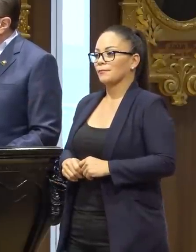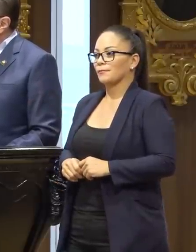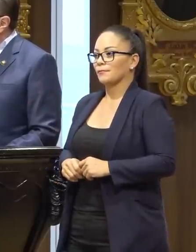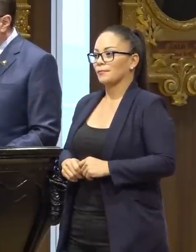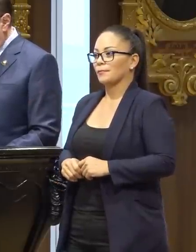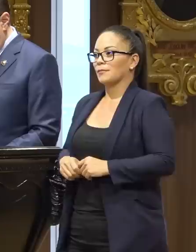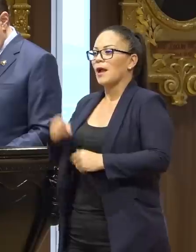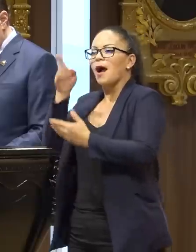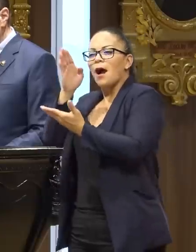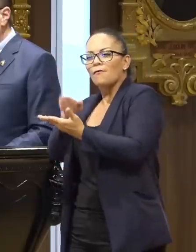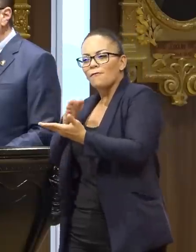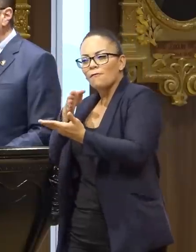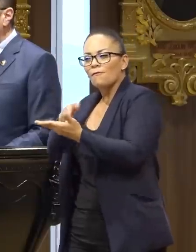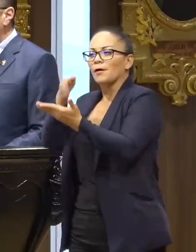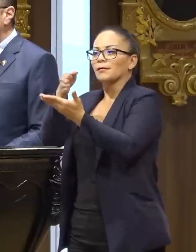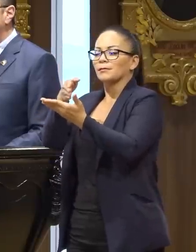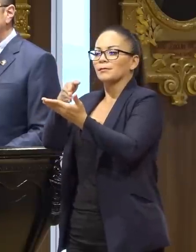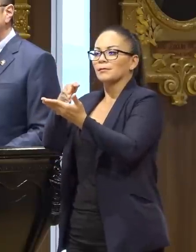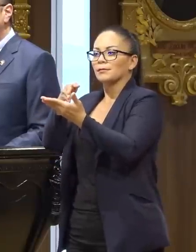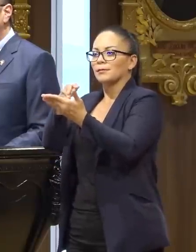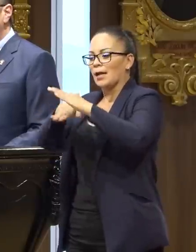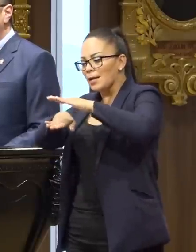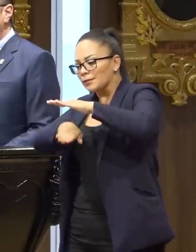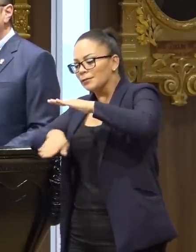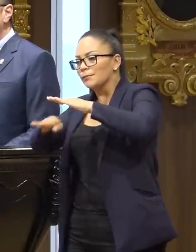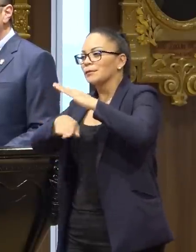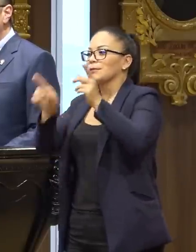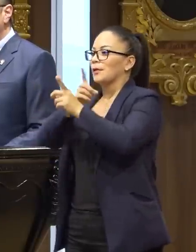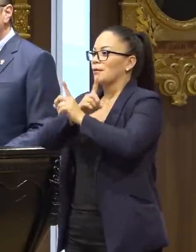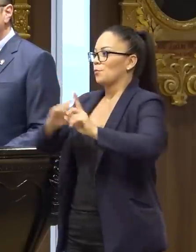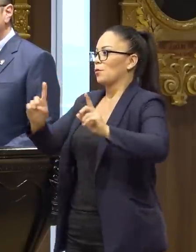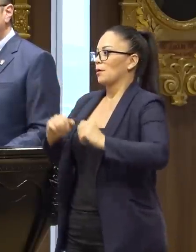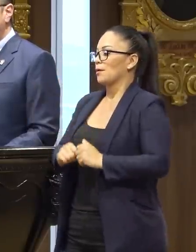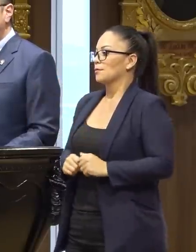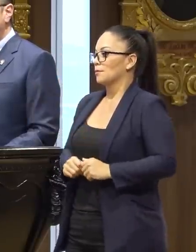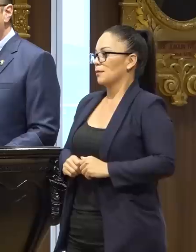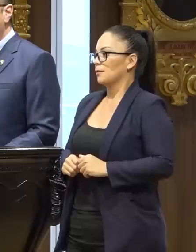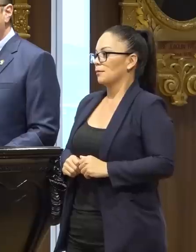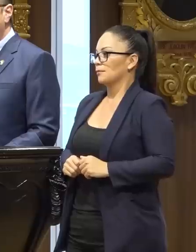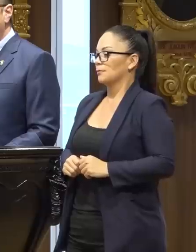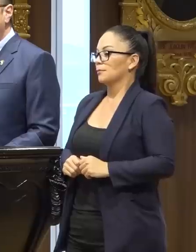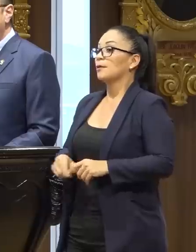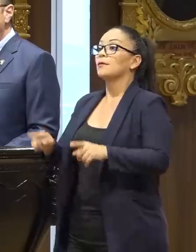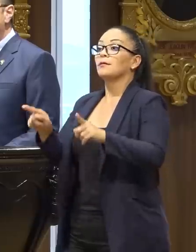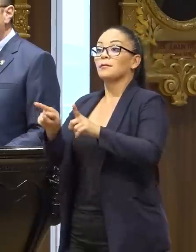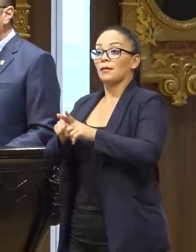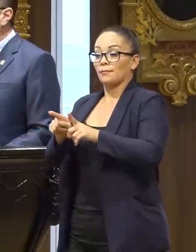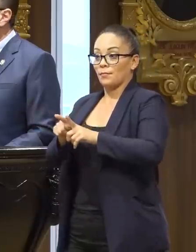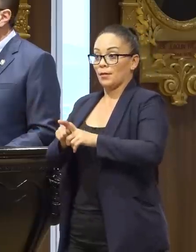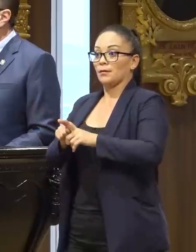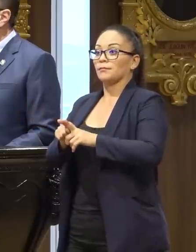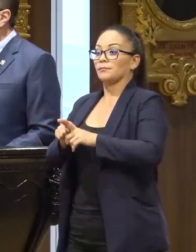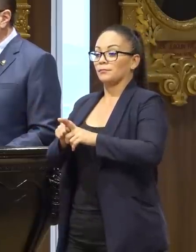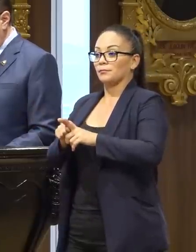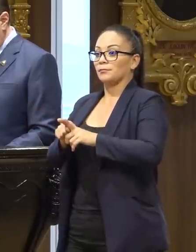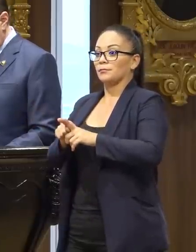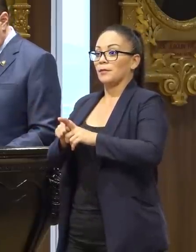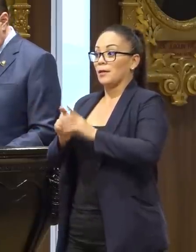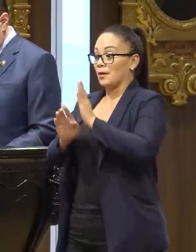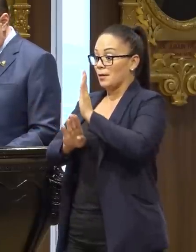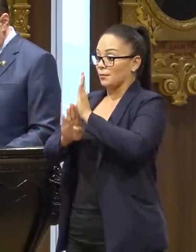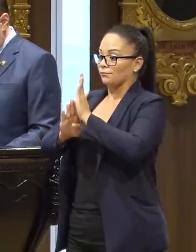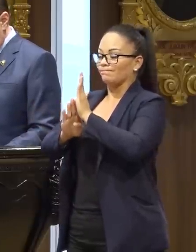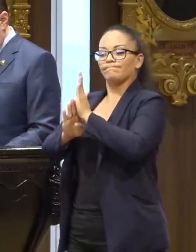erosionan los cimientos de la democracia y nos atrapa en poco crecimiento